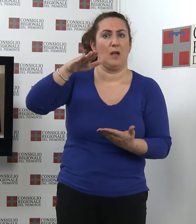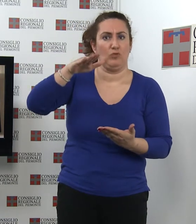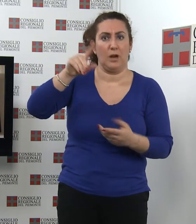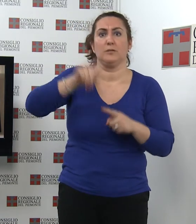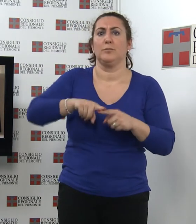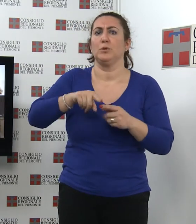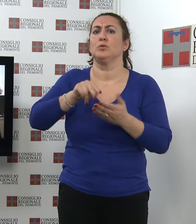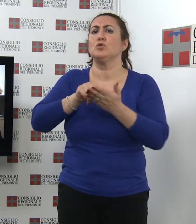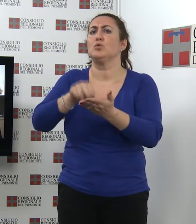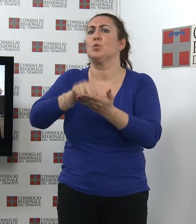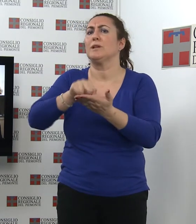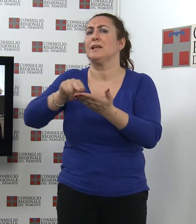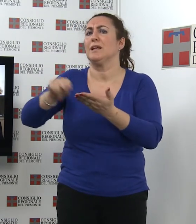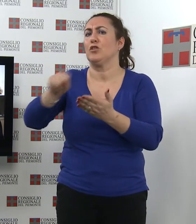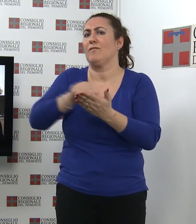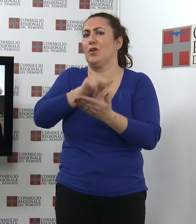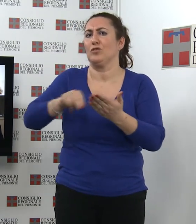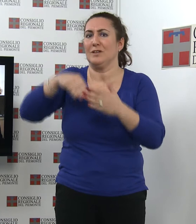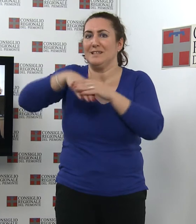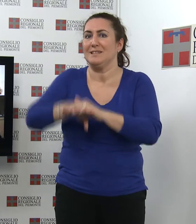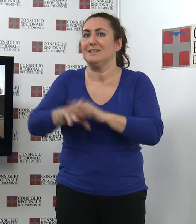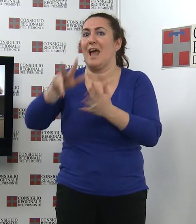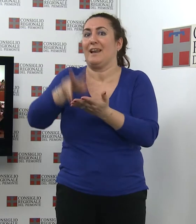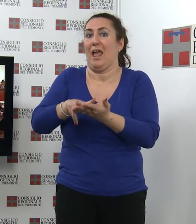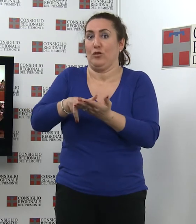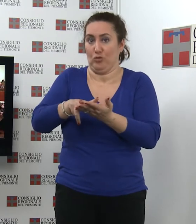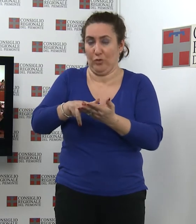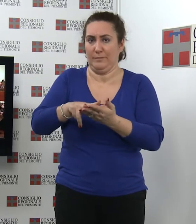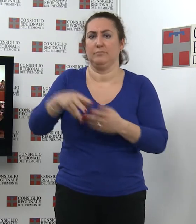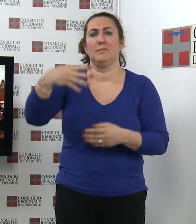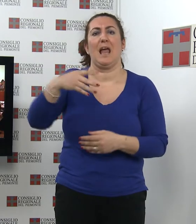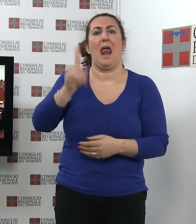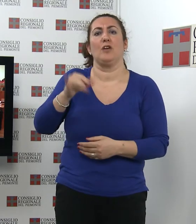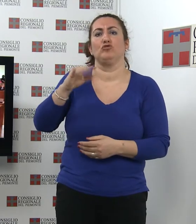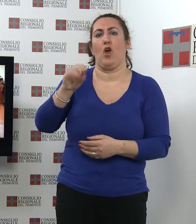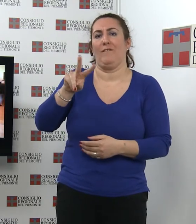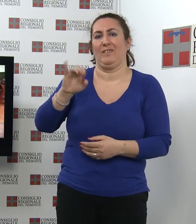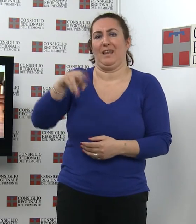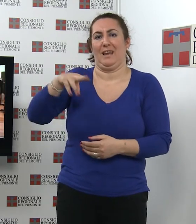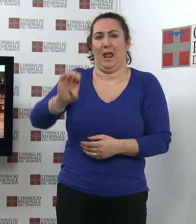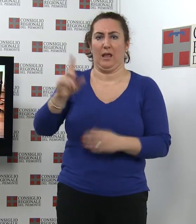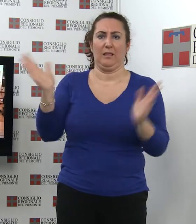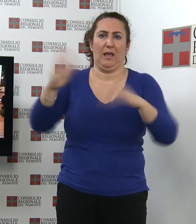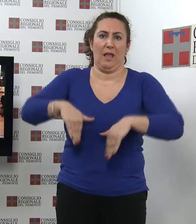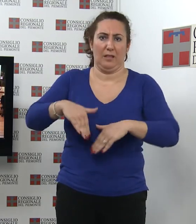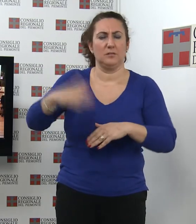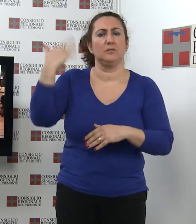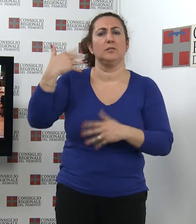la decadenza di Michele Giovine dalla carica di consigliere regionale. La decadenza di Giovine era stata licenziata dalla Giunta per le